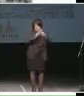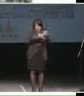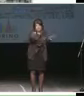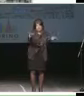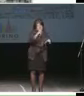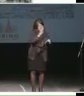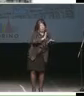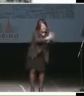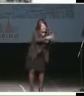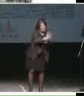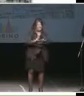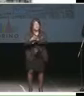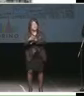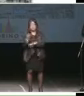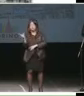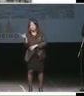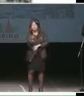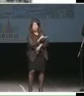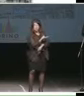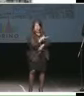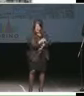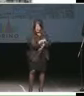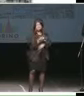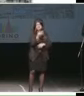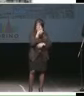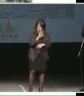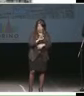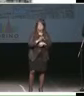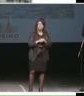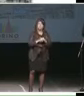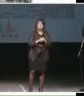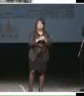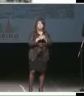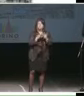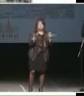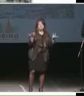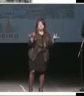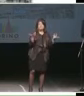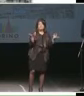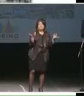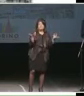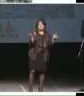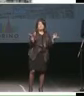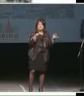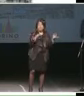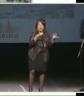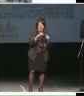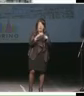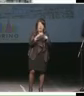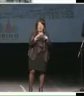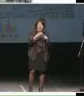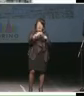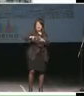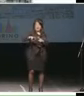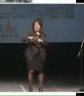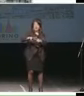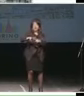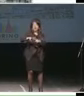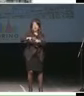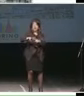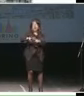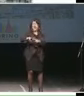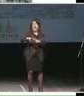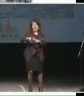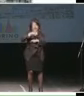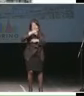completi appunto di biglietterie e reception invece sarà perché il numero 3 è sempre stato legato al nostro percorso siamo